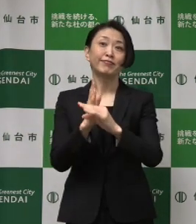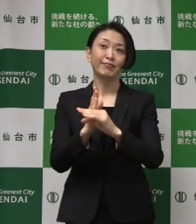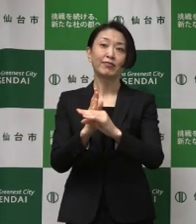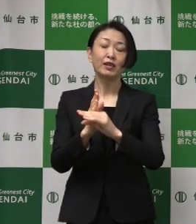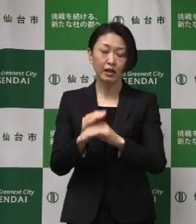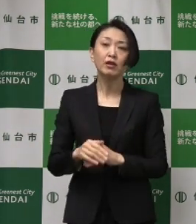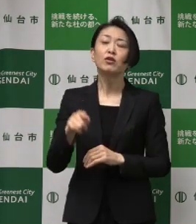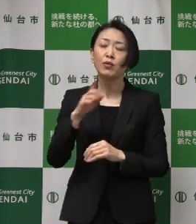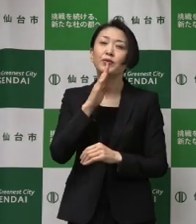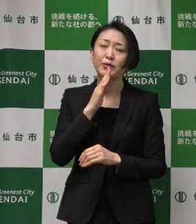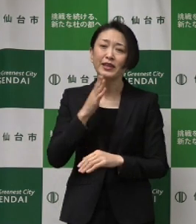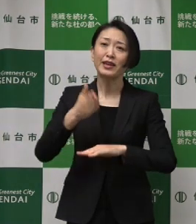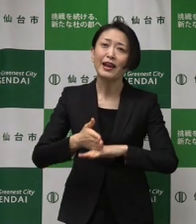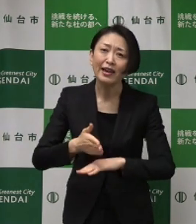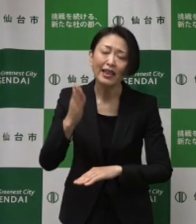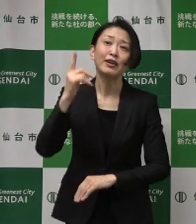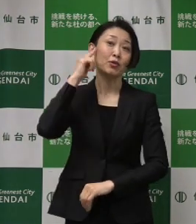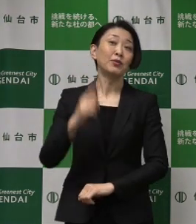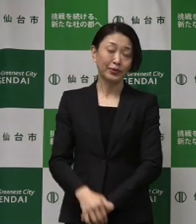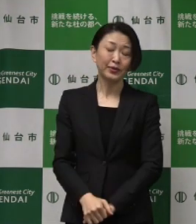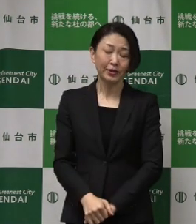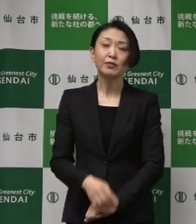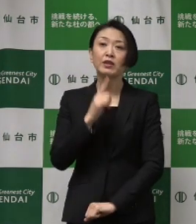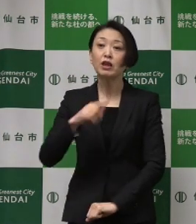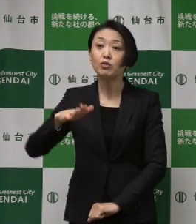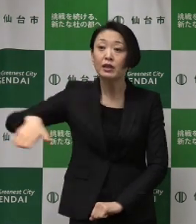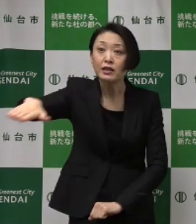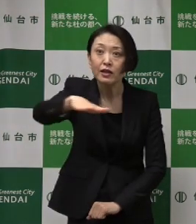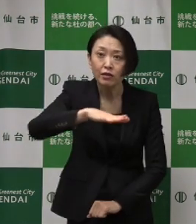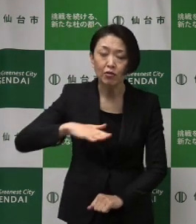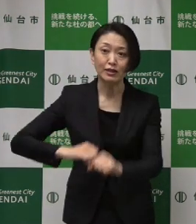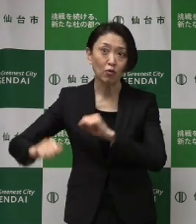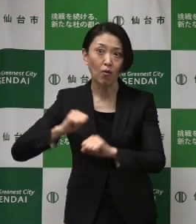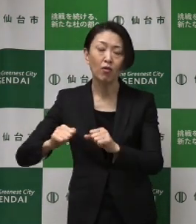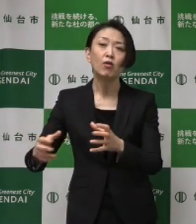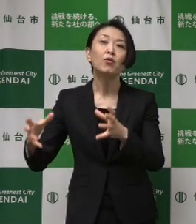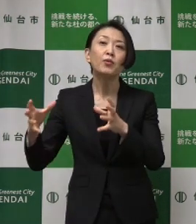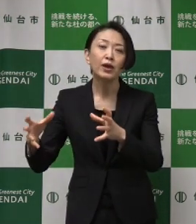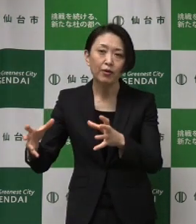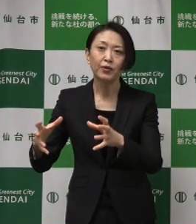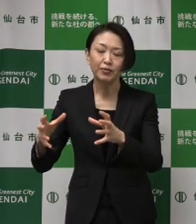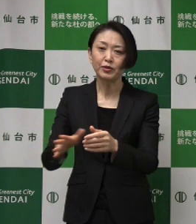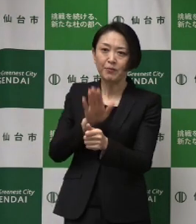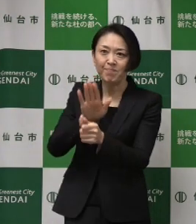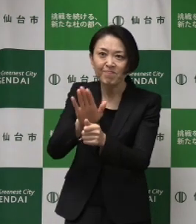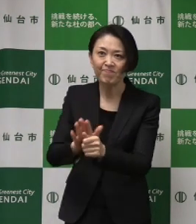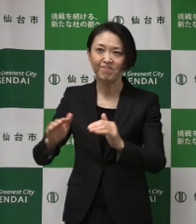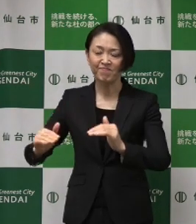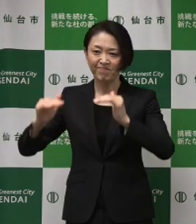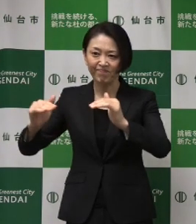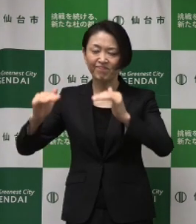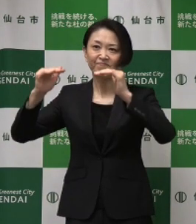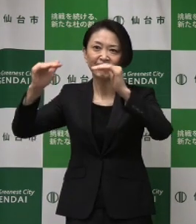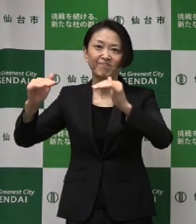について改めて感謝申し上げたいと思いますが、そういう皆さんたちの活動をさらに段階を上げていく、